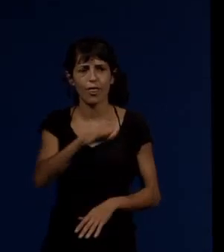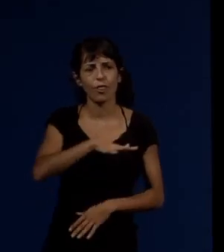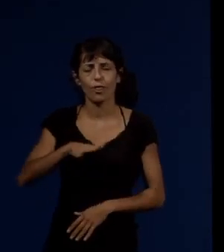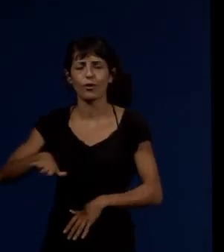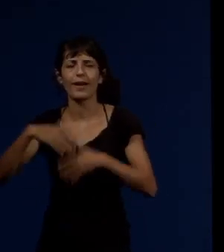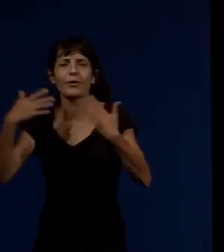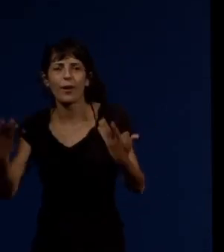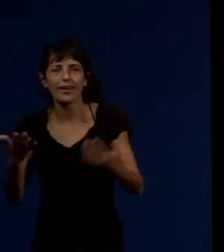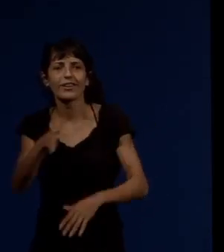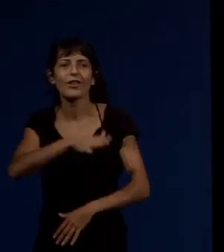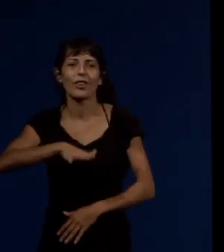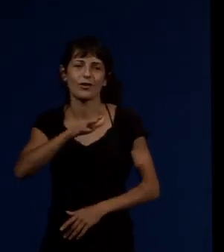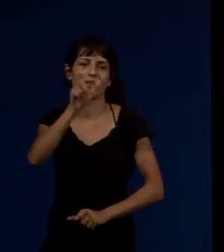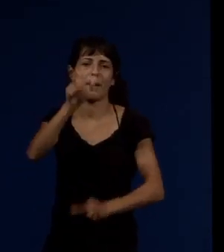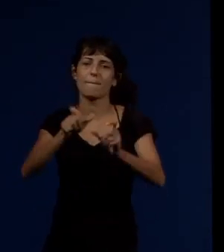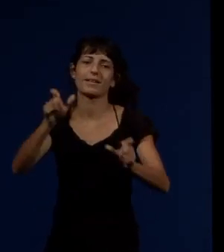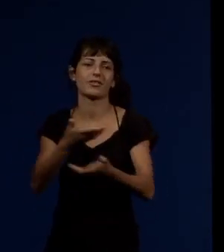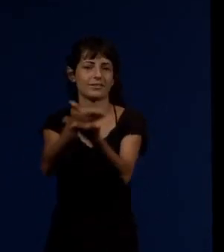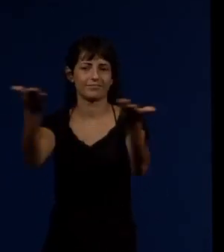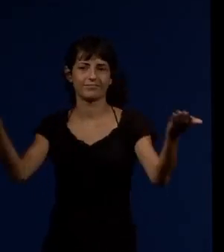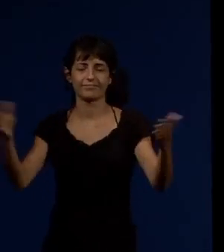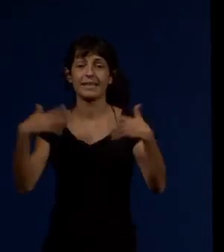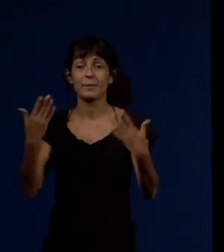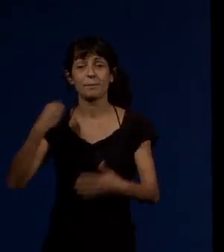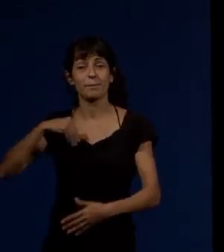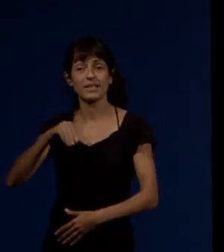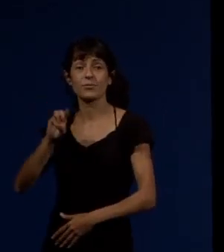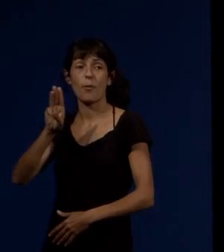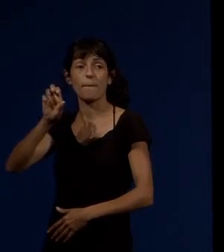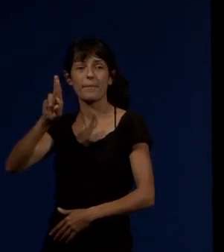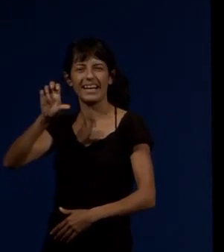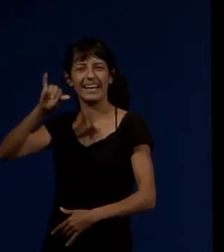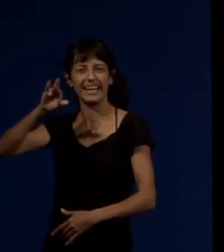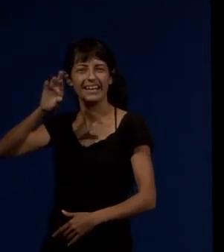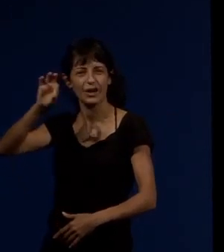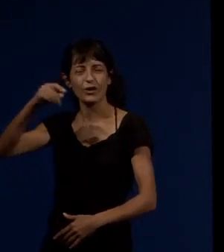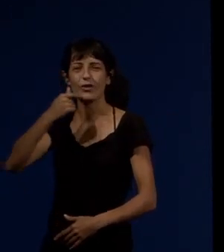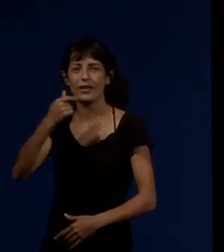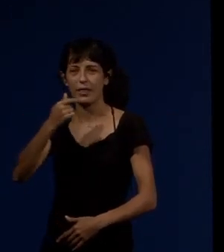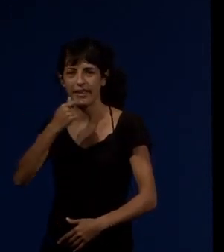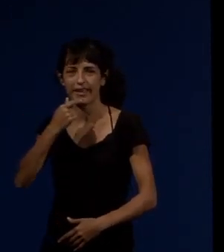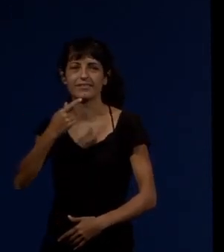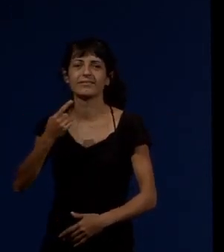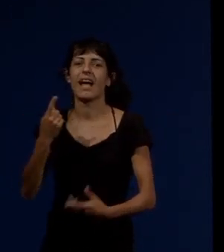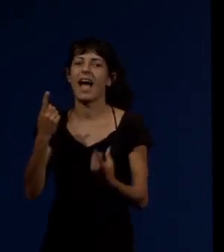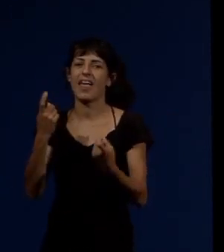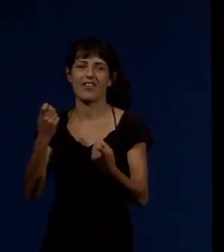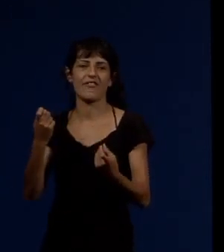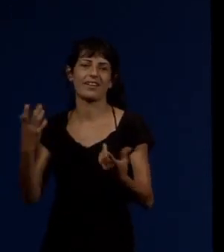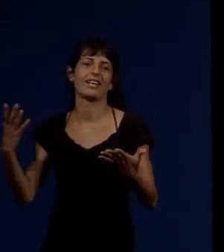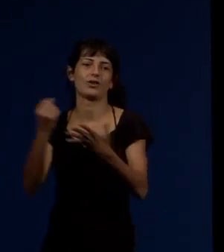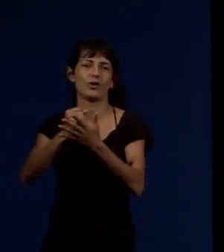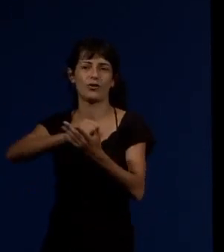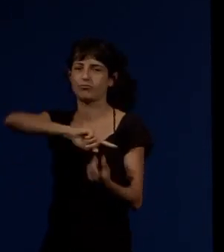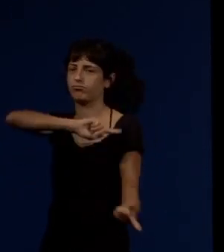estivemos, do lado da xente do común, e como el decía, emprendamos a sabotaxe, poñamos todo patas arriba para